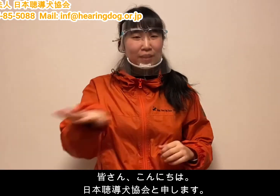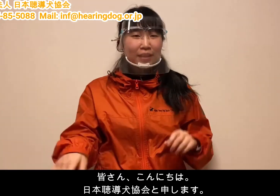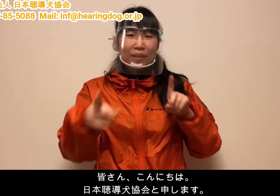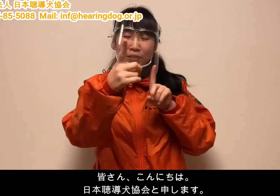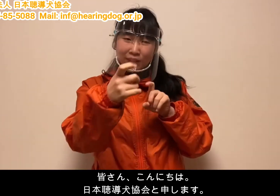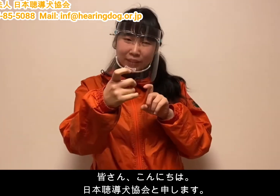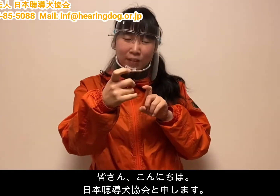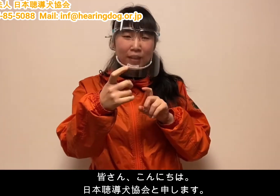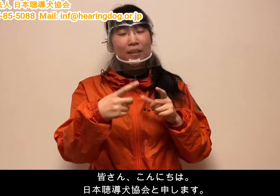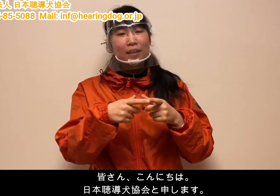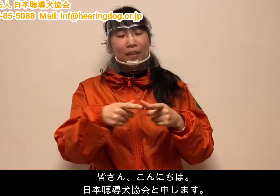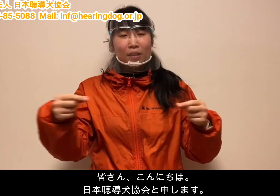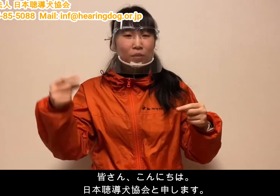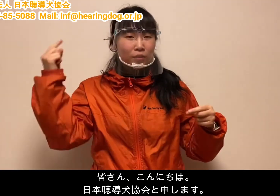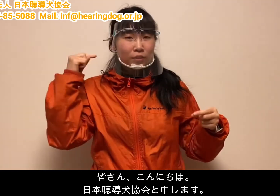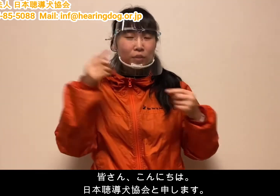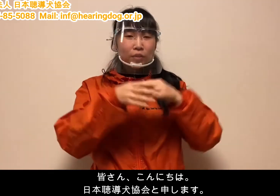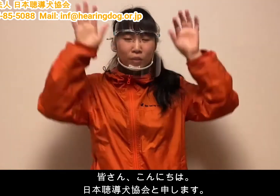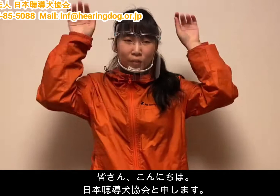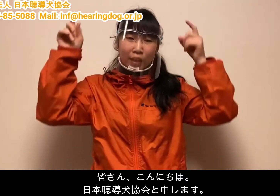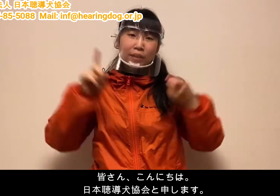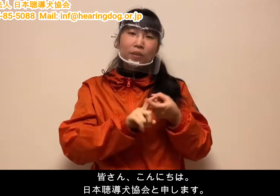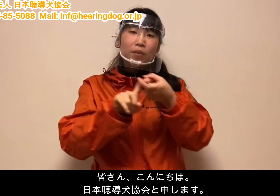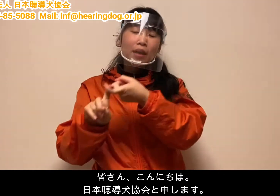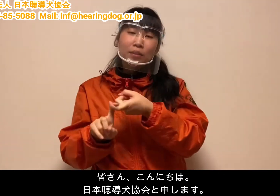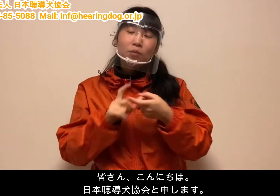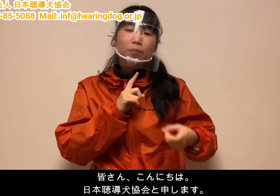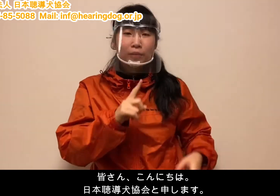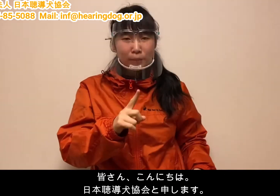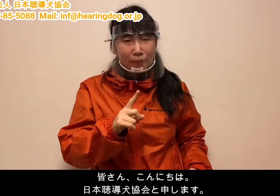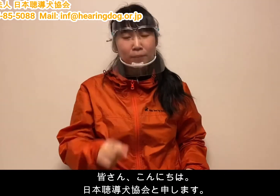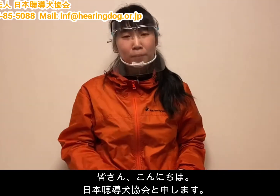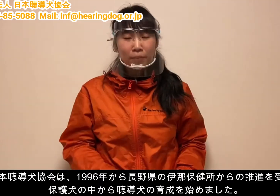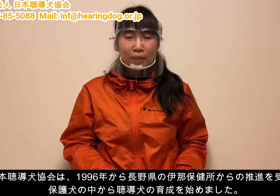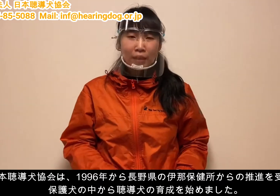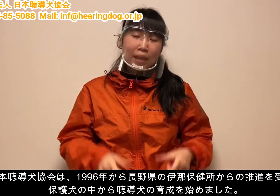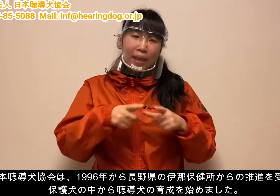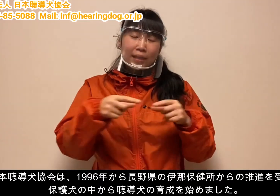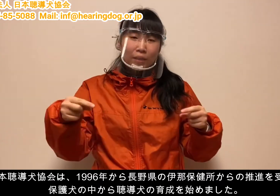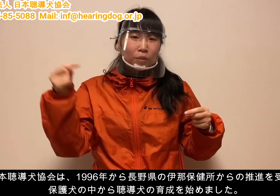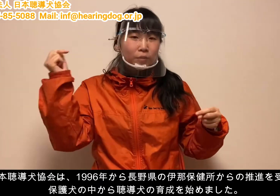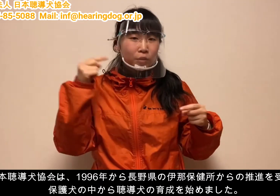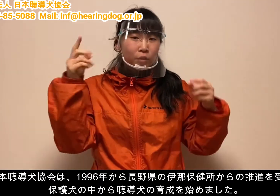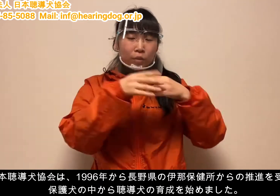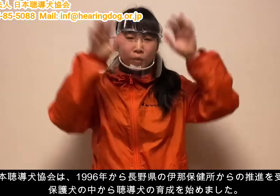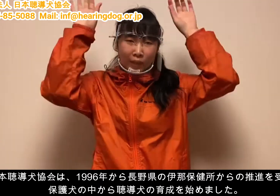皆さんこんにちは。日本聴導犬協会と申します。日本聴導犬